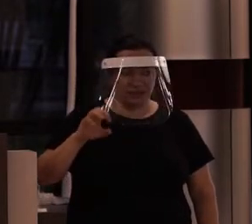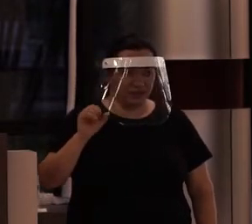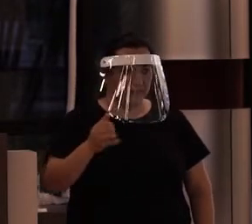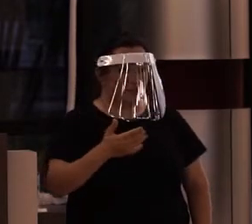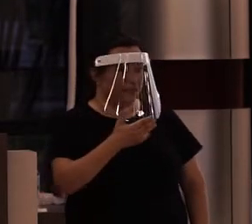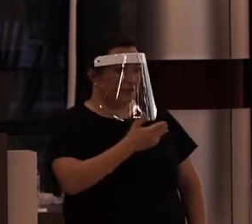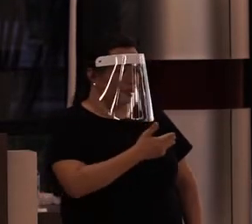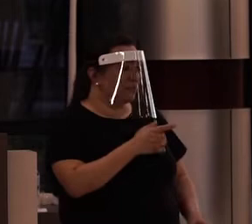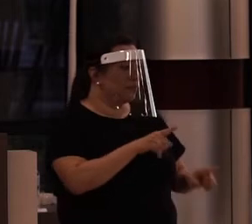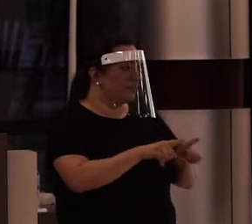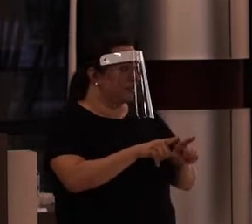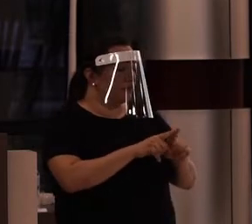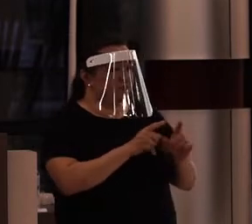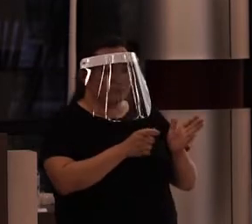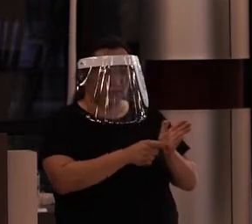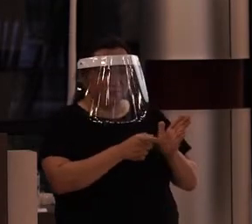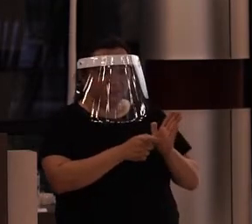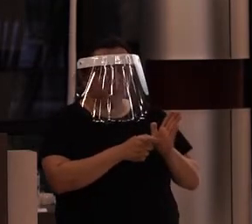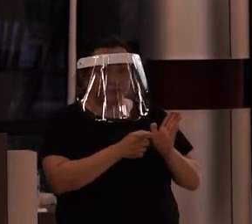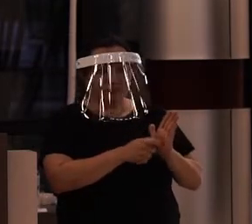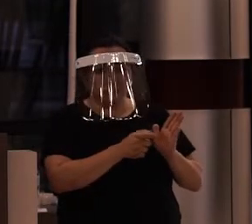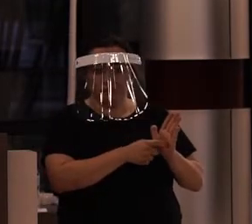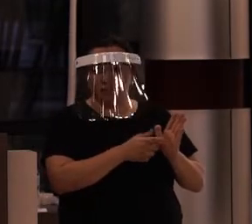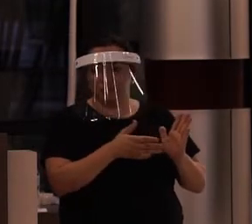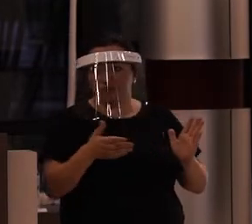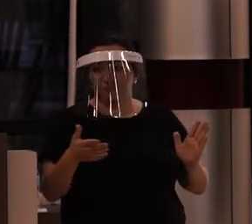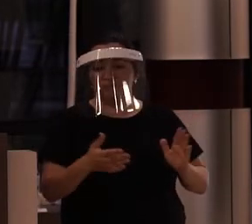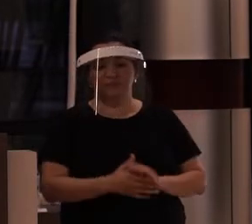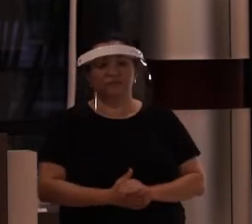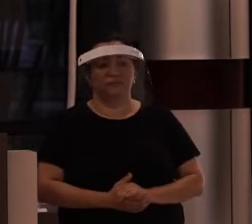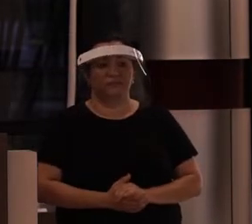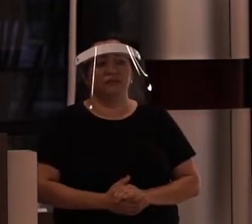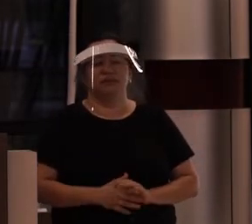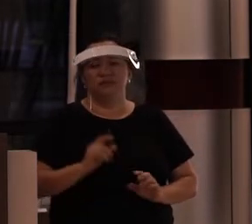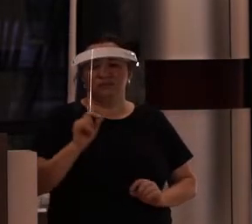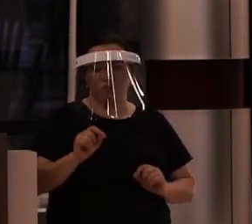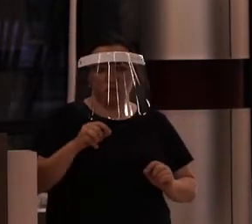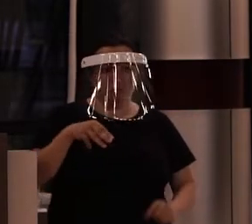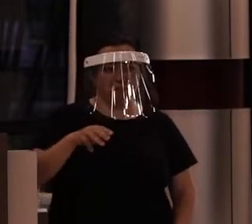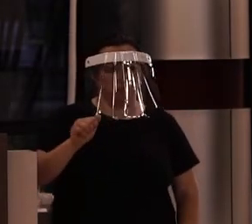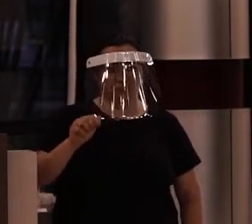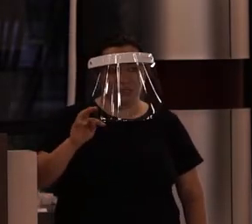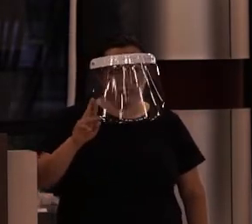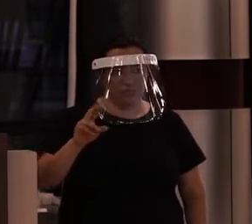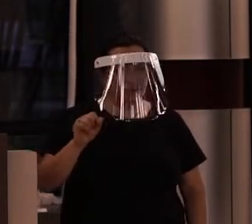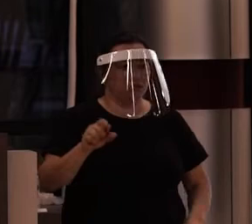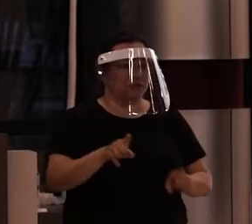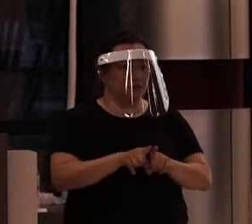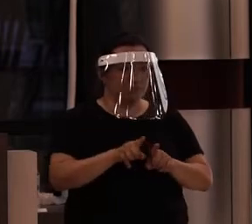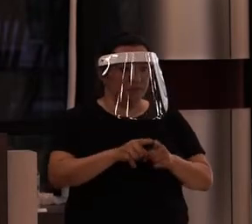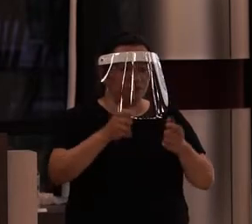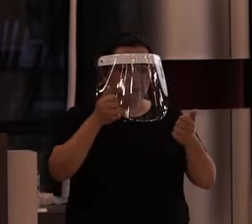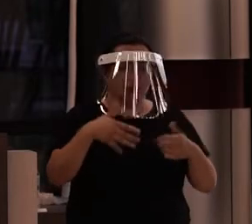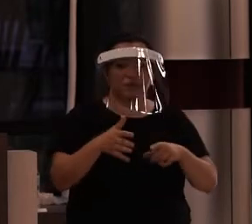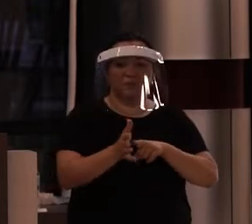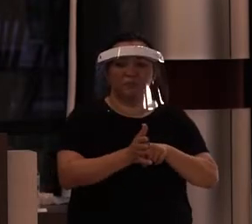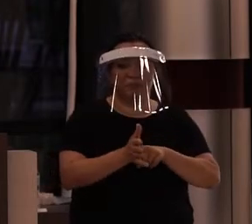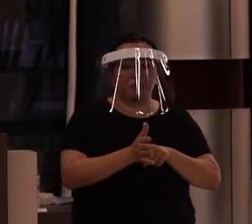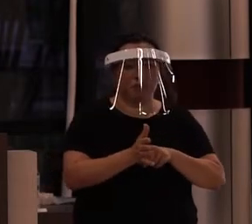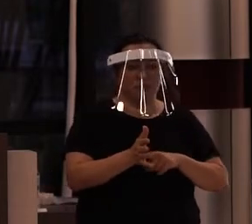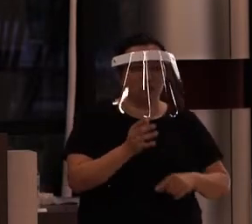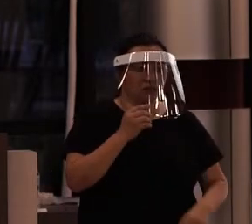lá sobre o software, né? E aí realmente, o Matheus também falou. Isso aqui é fruto de uma pesquisa, a Termocan aqui,